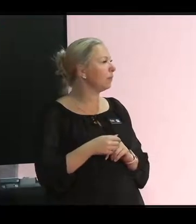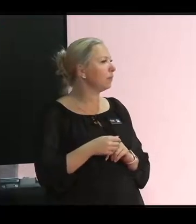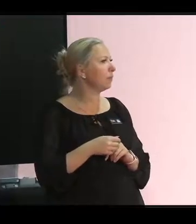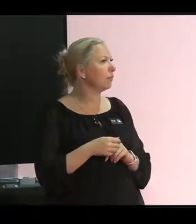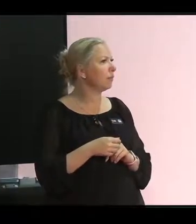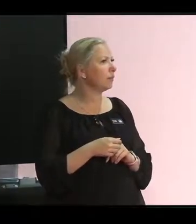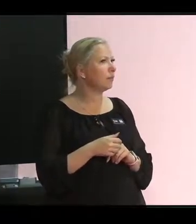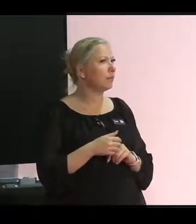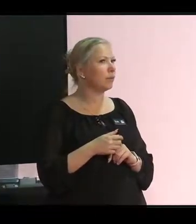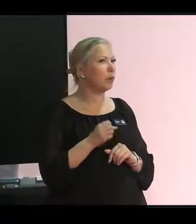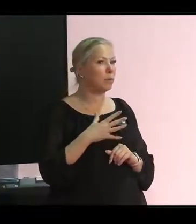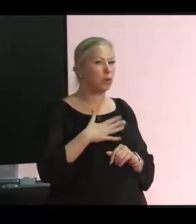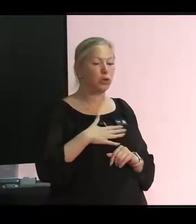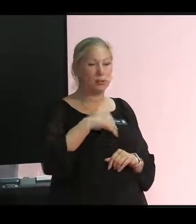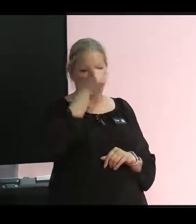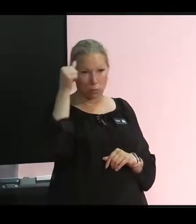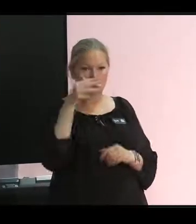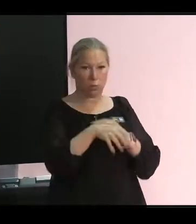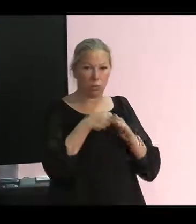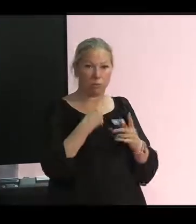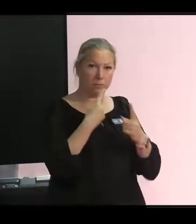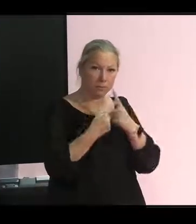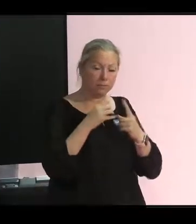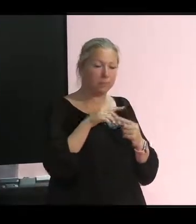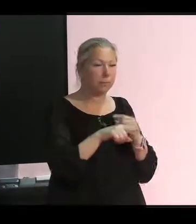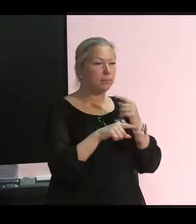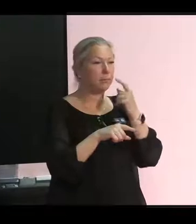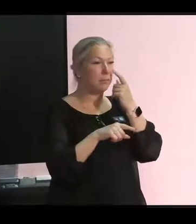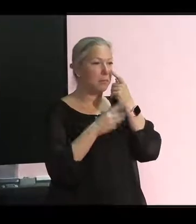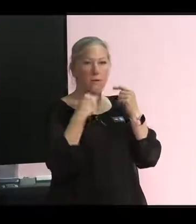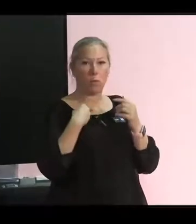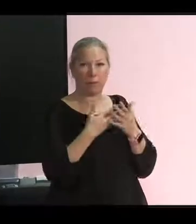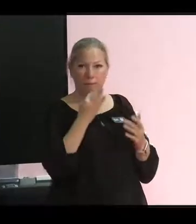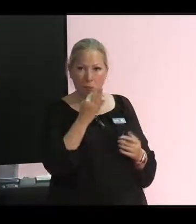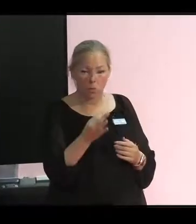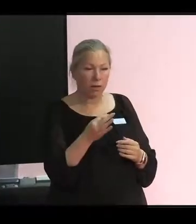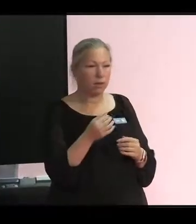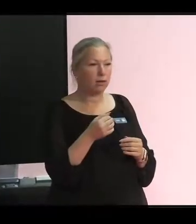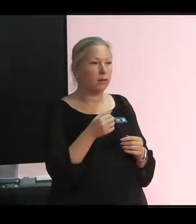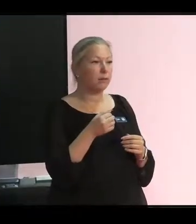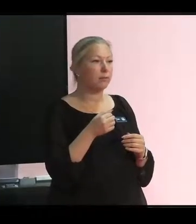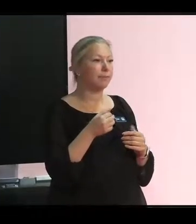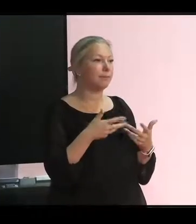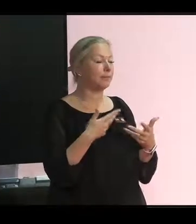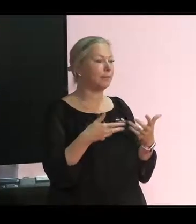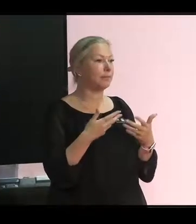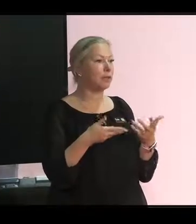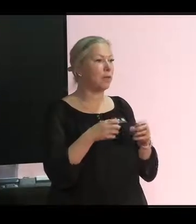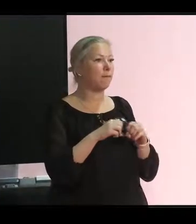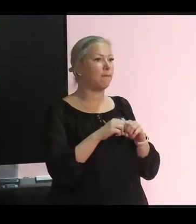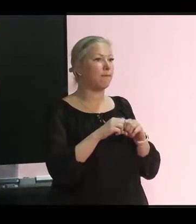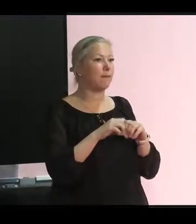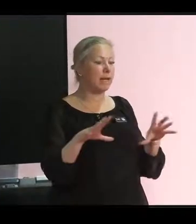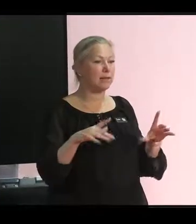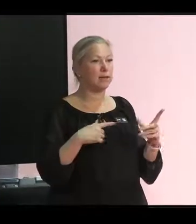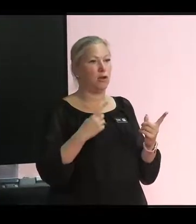Jag tror att många tycker det är svårt att prata om. Det är många som inte vågar ställa en fråga. Och de flesta som